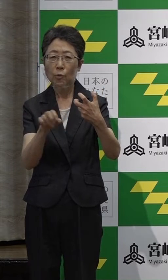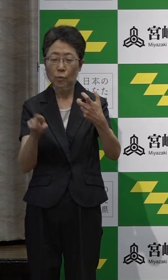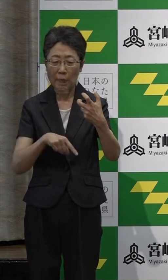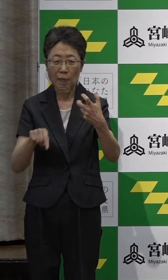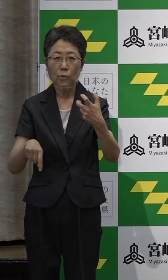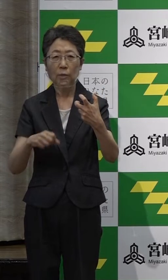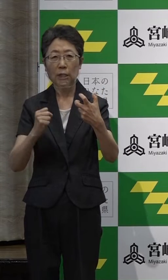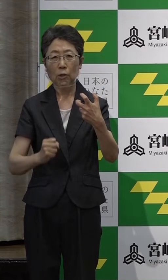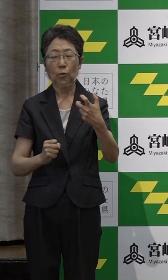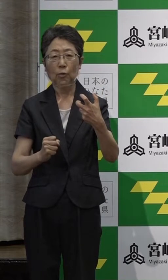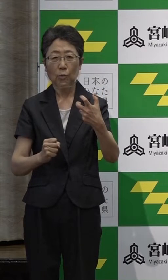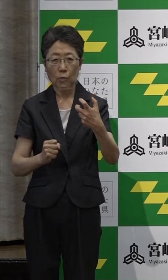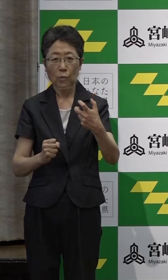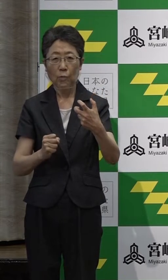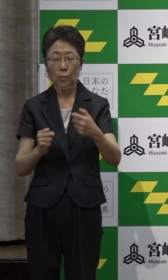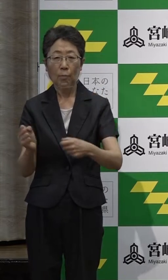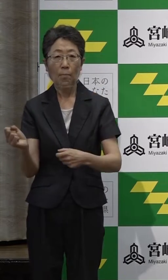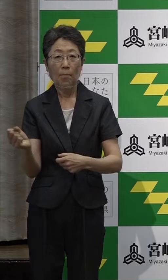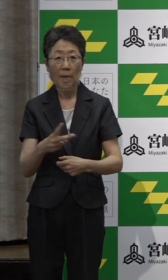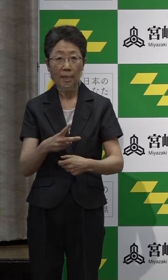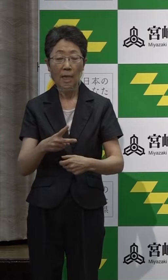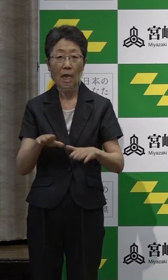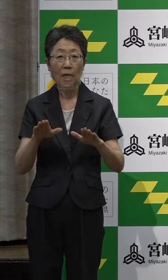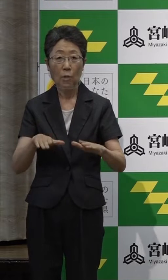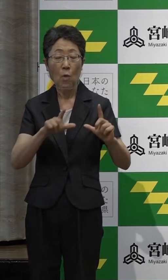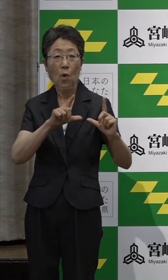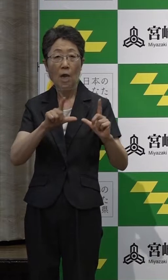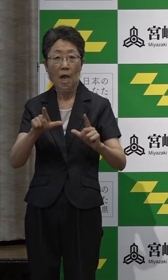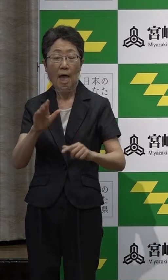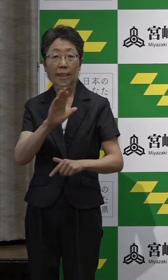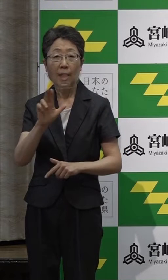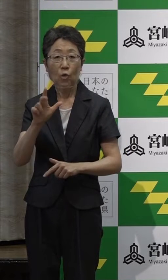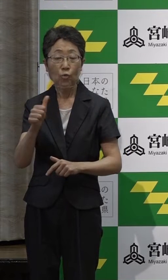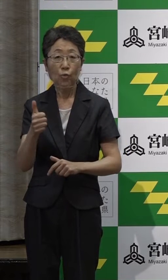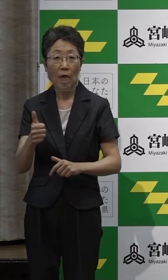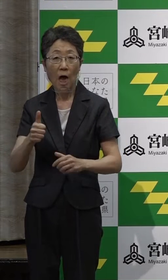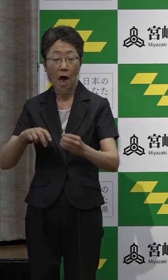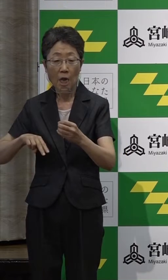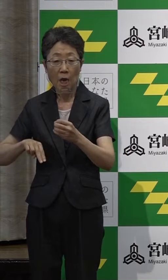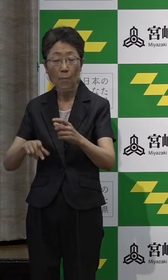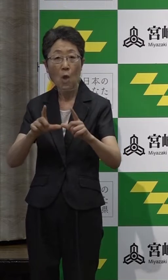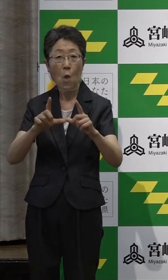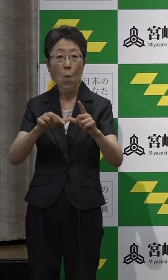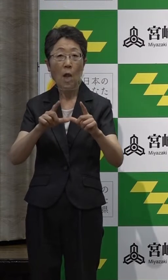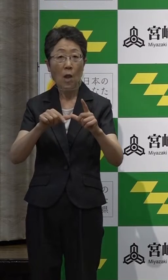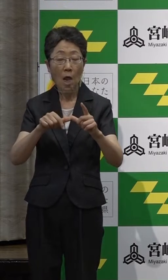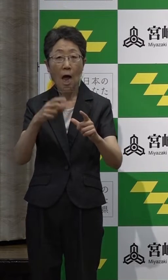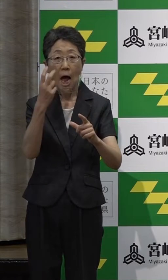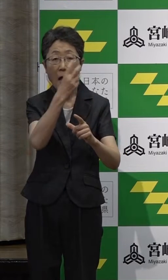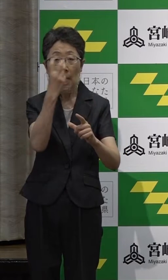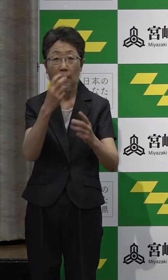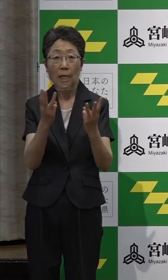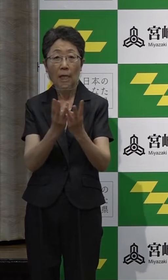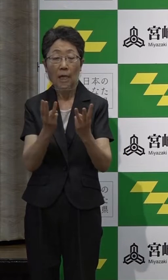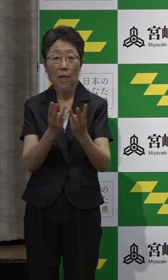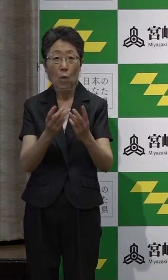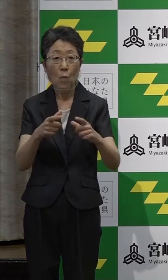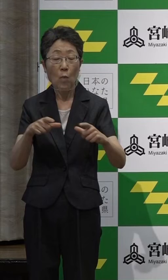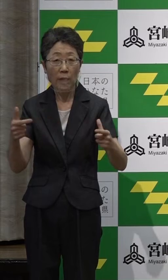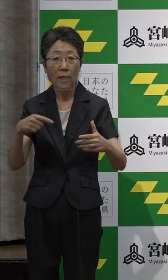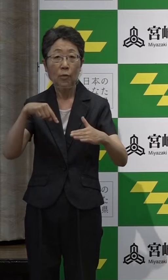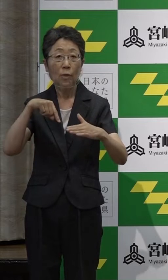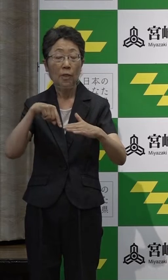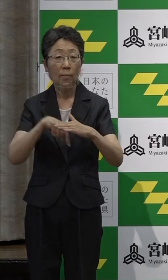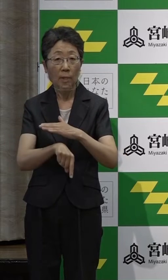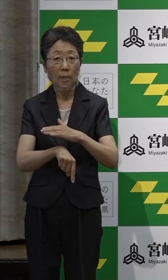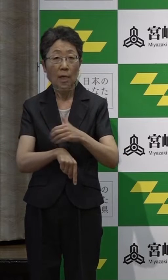はい、 かつ今日出されているこのデルタ株の割合というのは検査件数が増えた上で 55% というふう